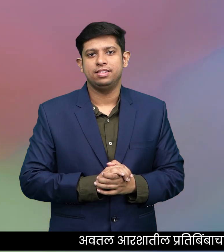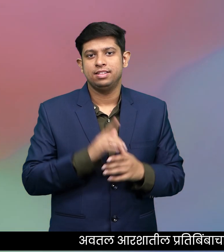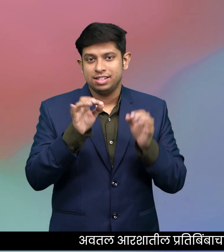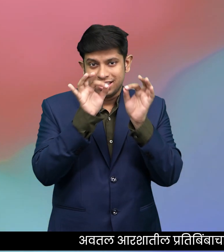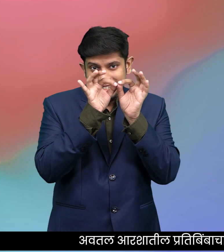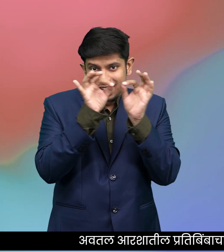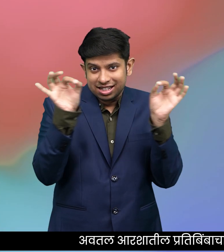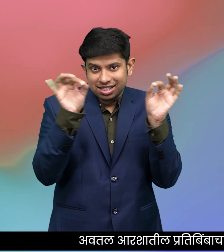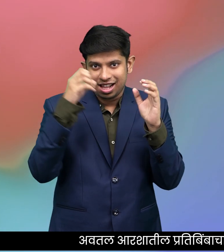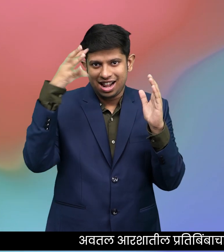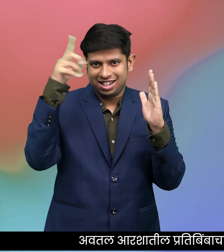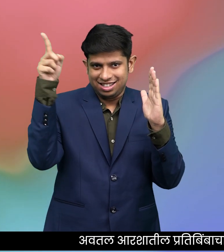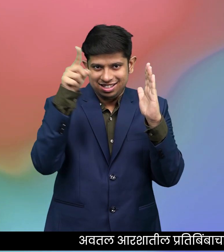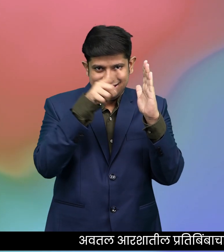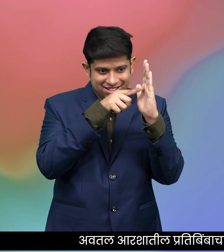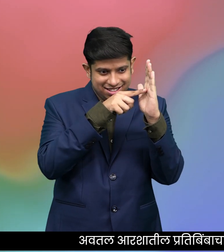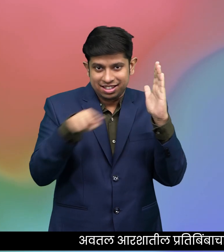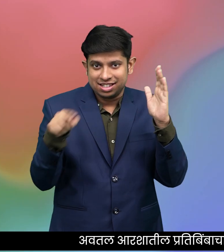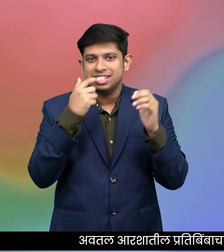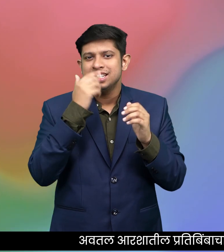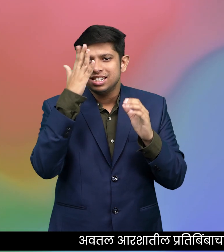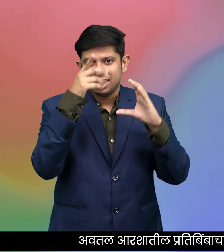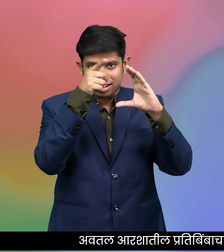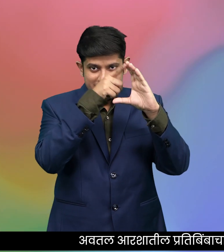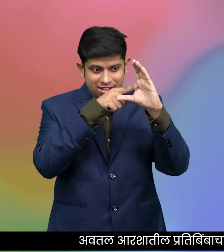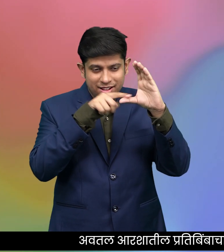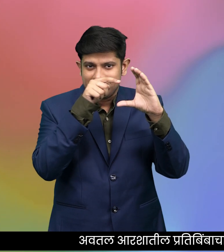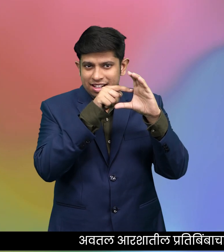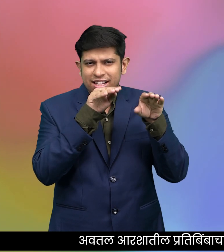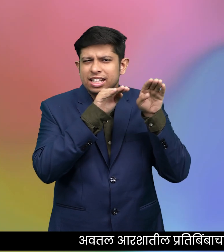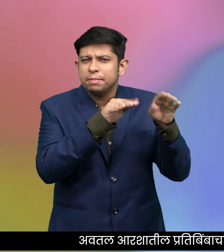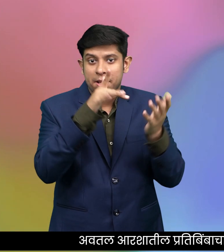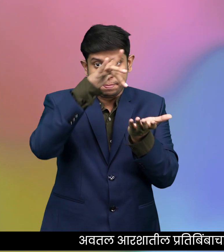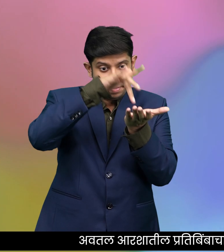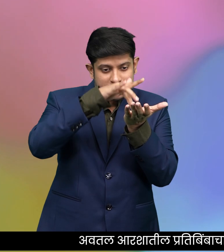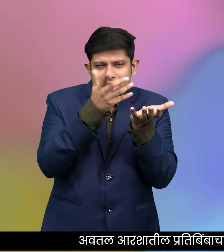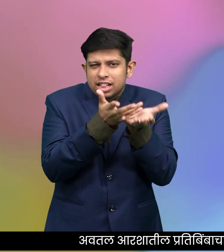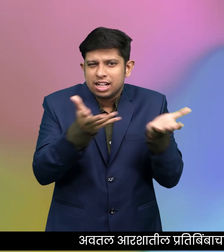असतो. अवतल आरशातील प्रतिबिंबांचा आकार वस्तूच्या स्थानावर अवलंबून असतो.